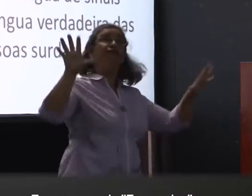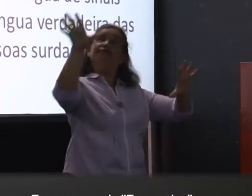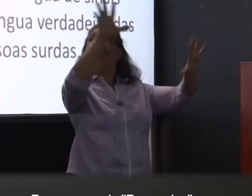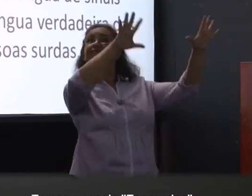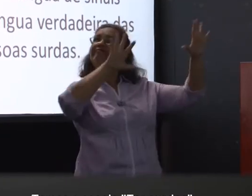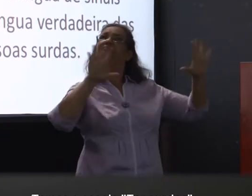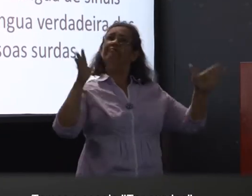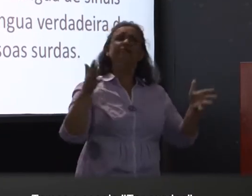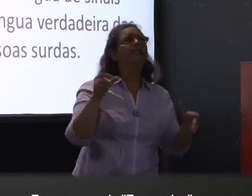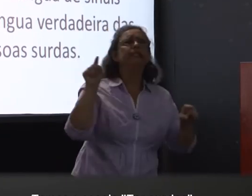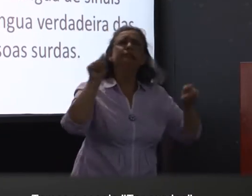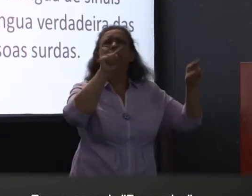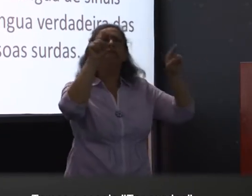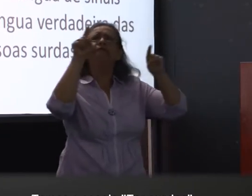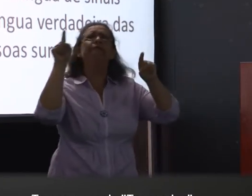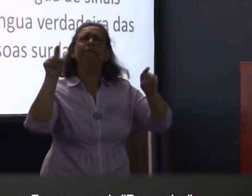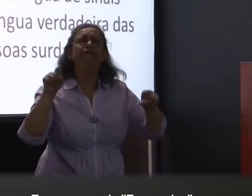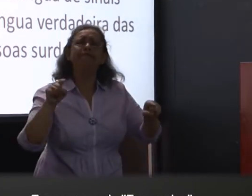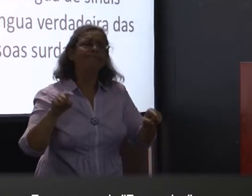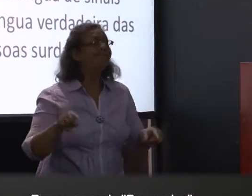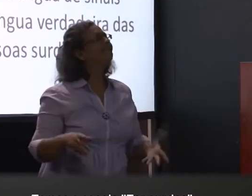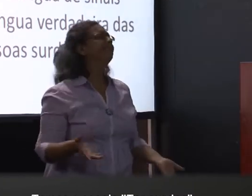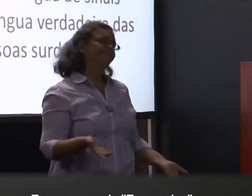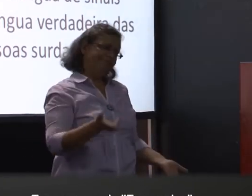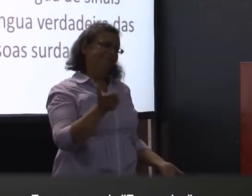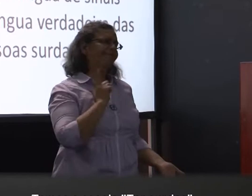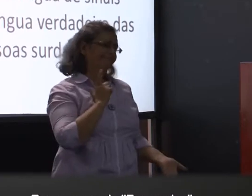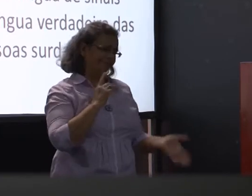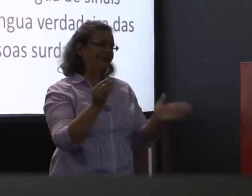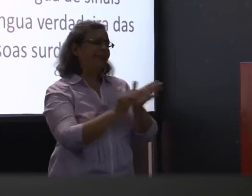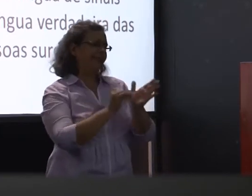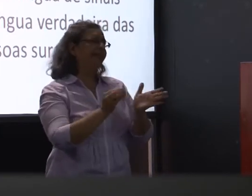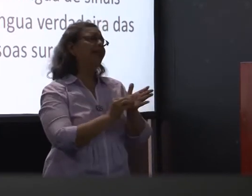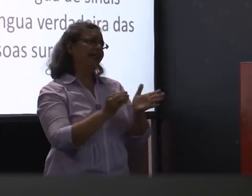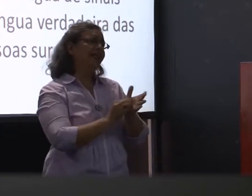de surdos, né? E